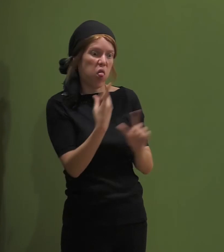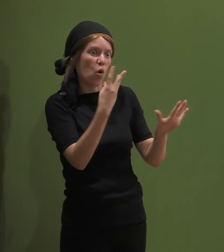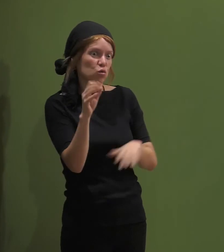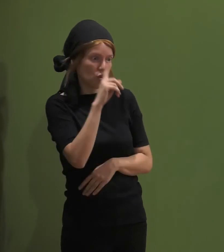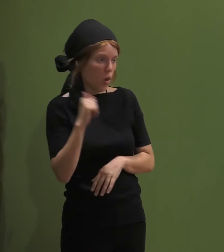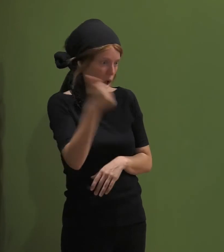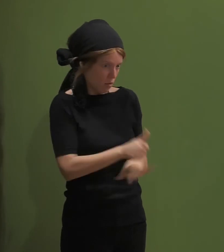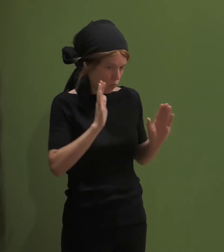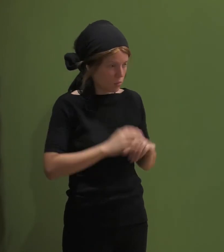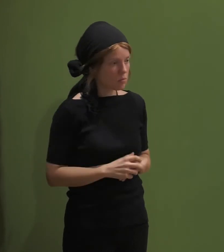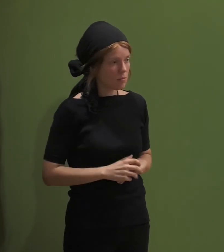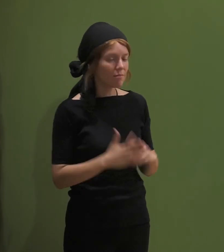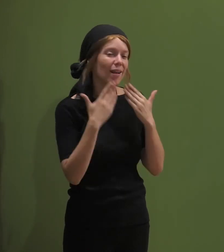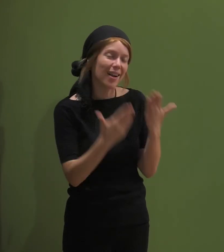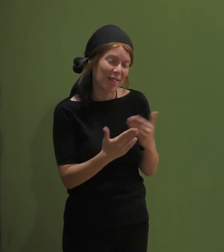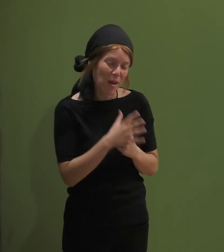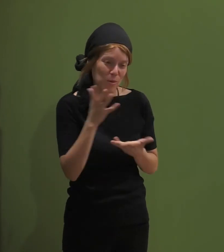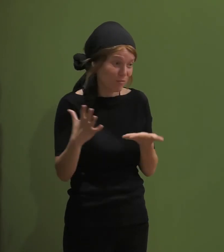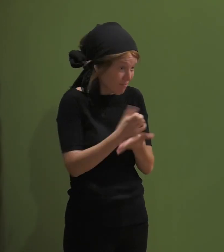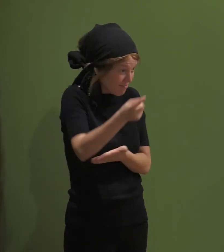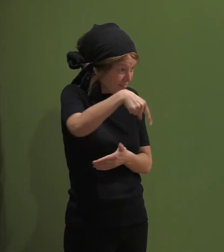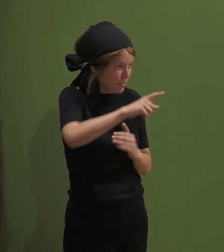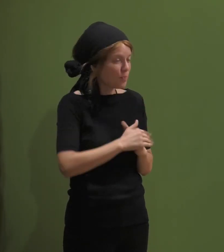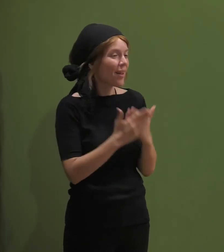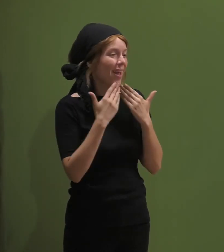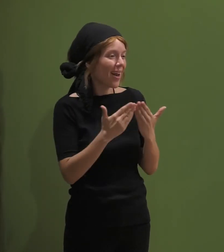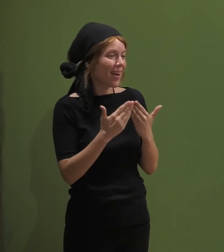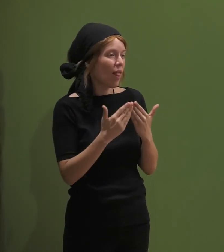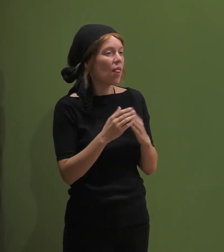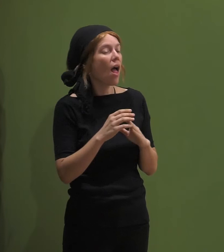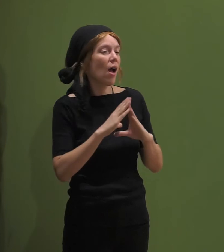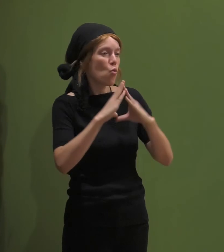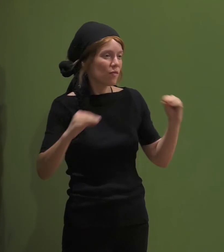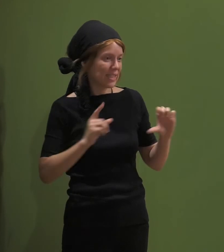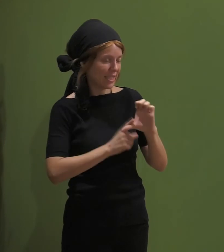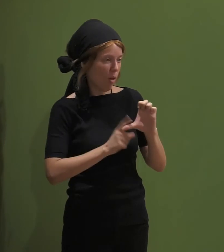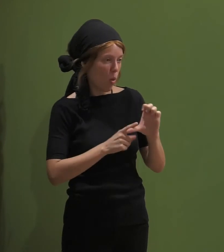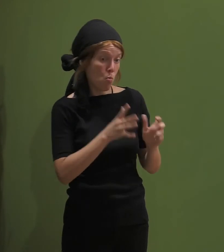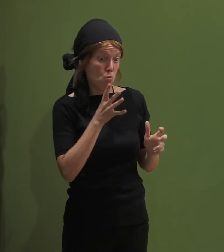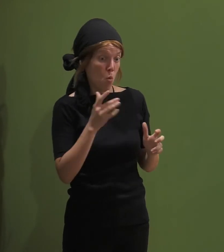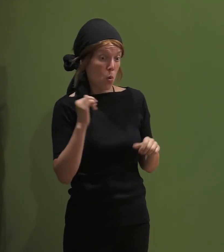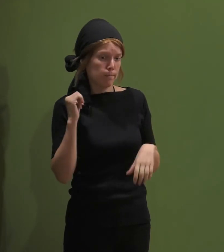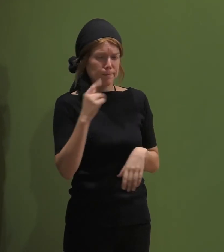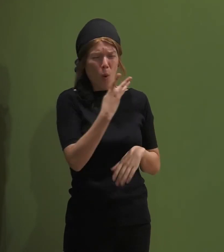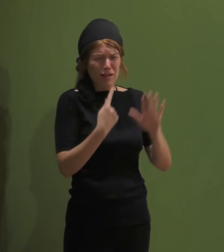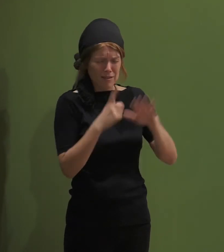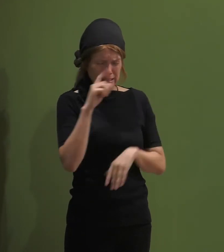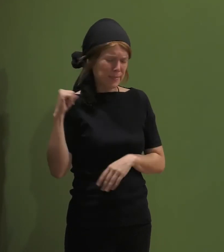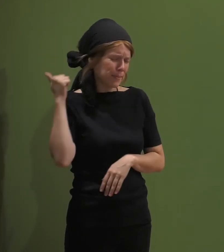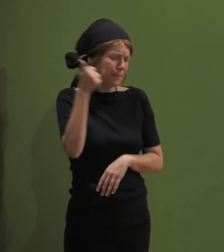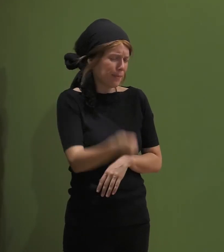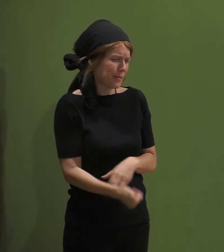800 años, ¿no? Gracias, por tanto, a todos vosotros y gracias a la UEX por lo hecho a lo largo de todo este tiempo,